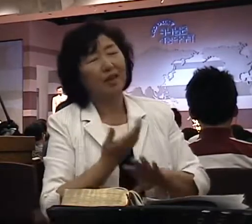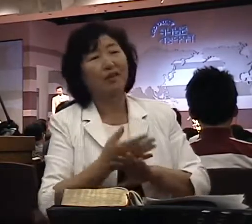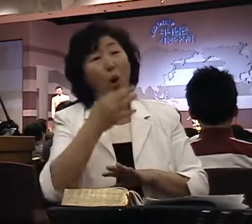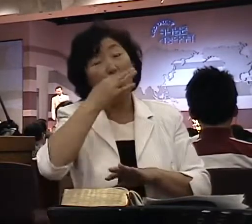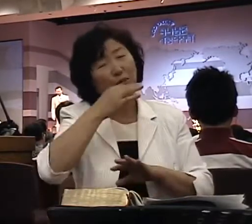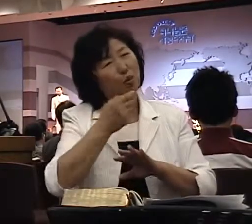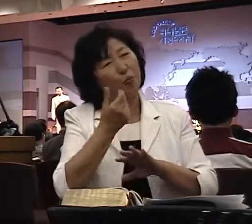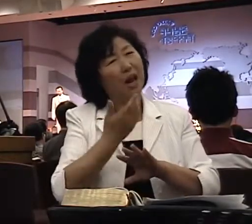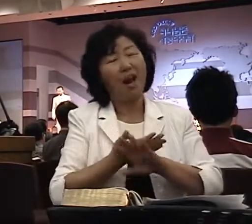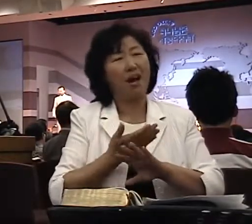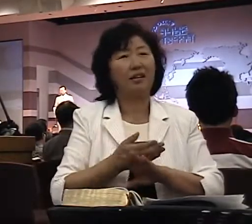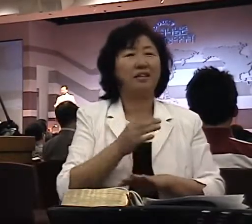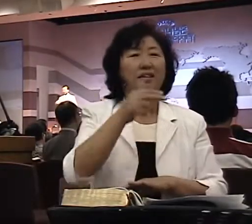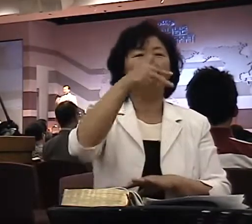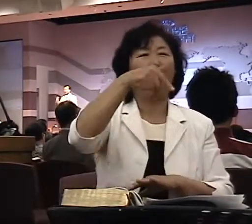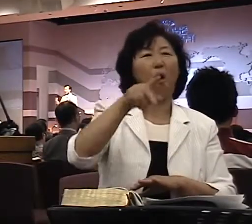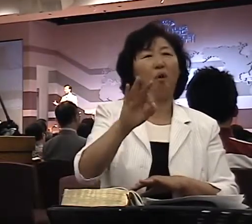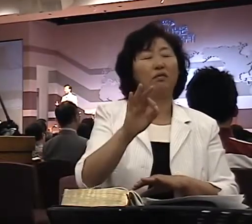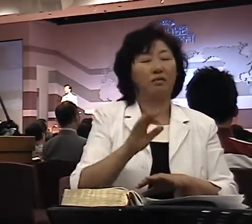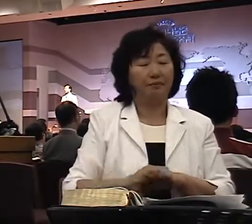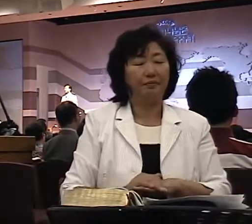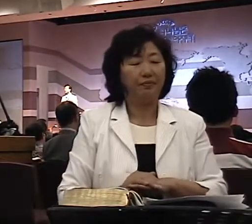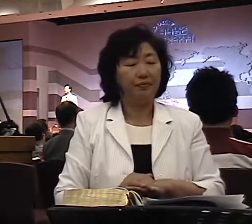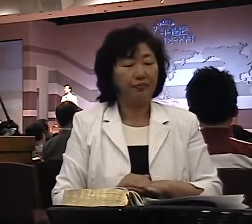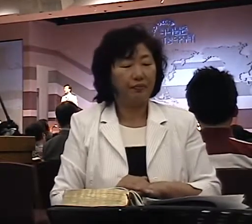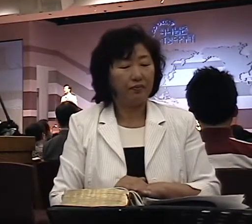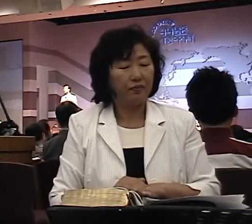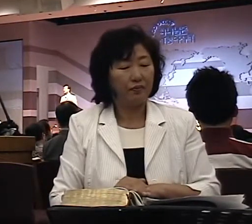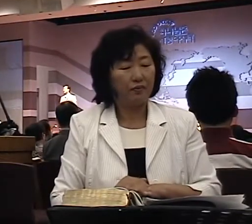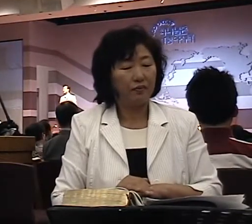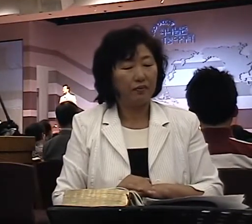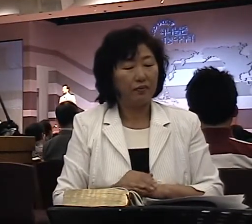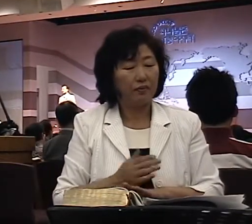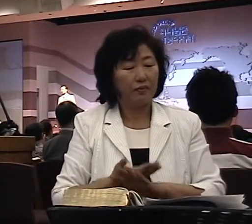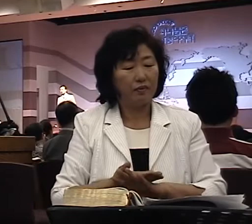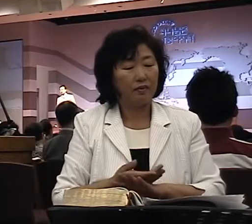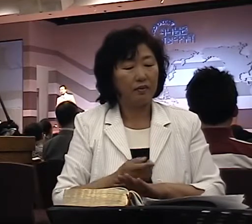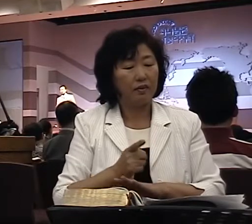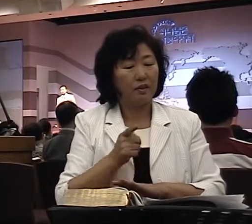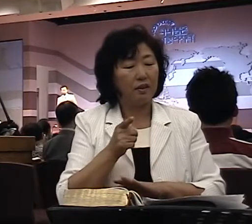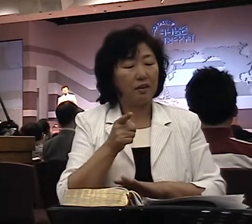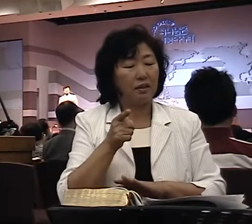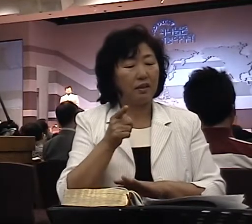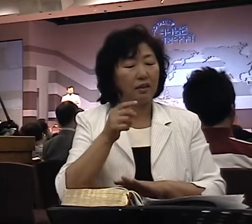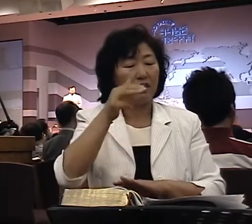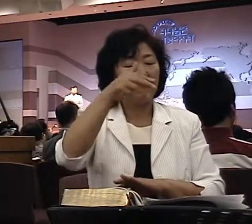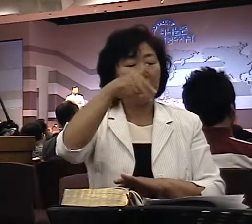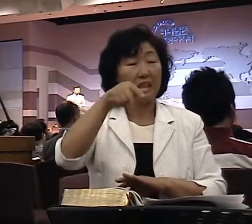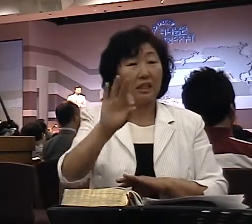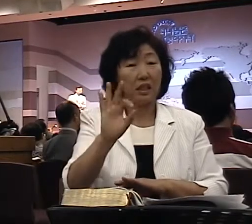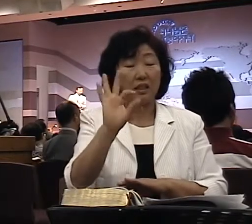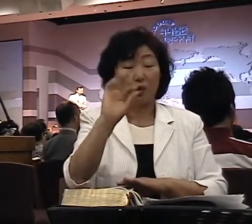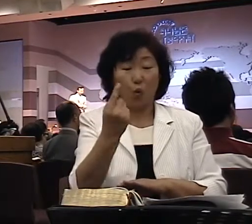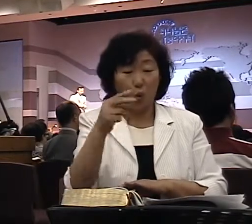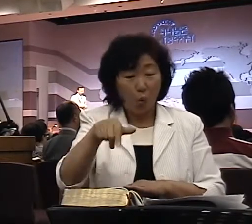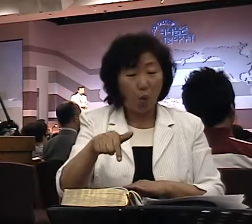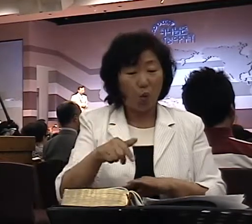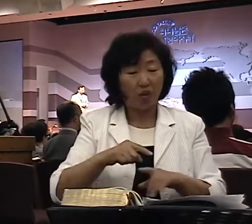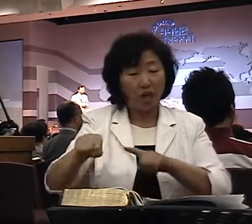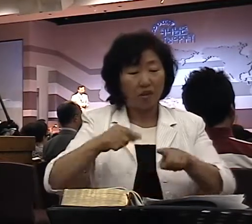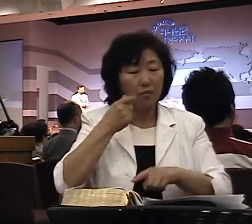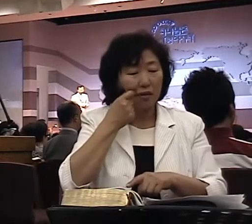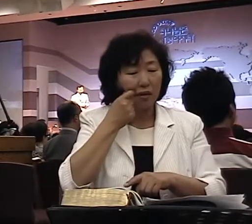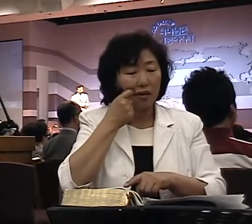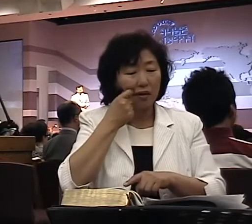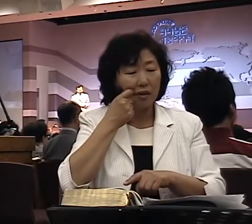우리 주위에 한때 파워풀하게 사용받았다가 이 정욕을 다스리지 못하여 쓰러지게 된